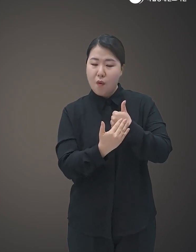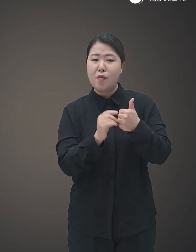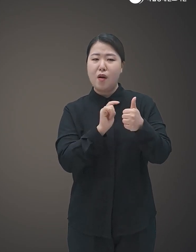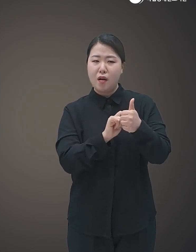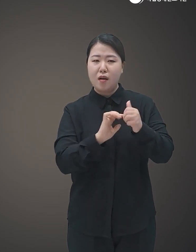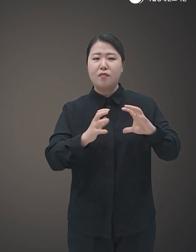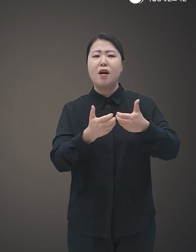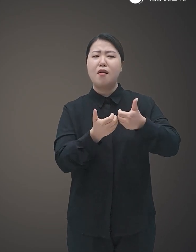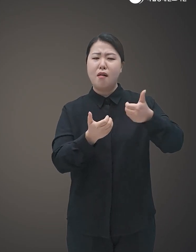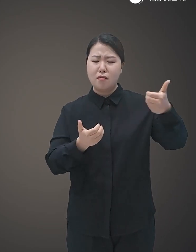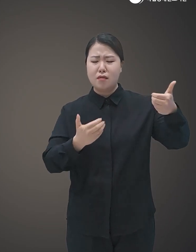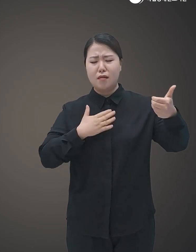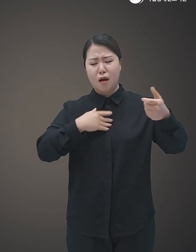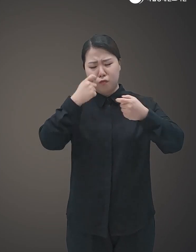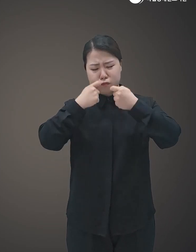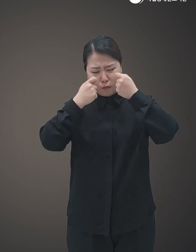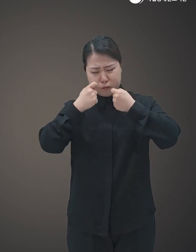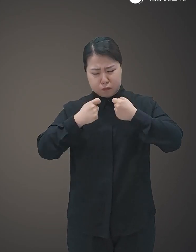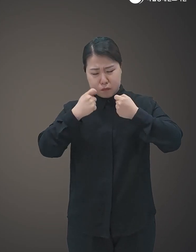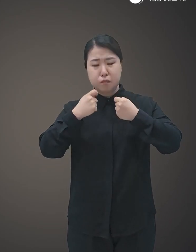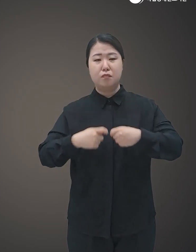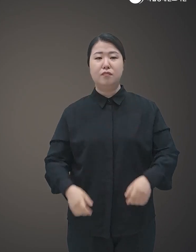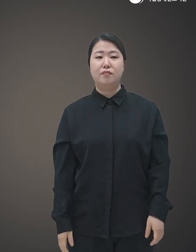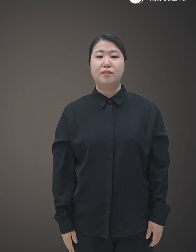때 저는 펑펑 울고 말았답니다.